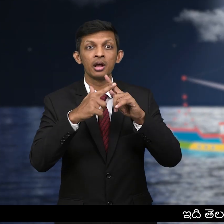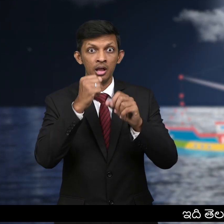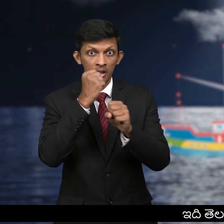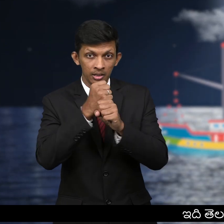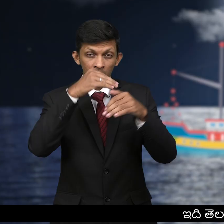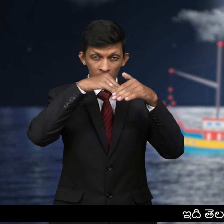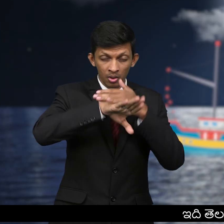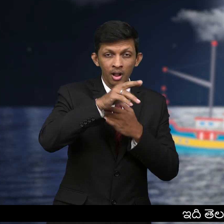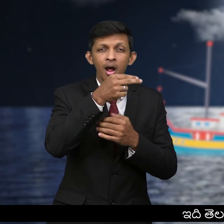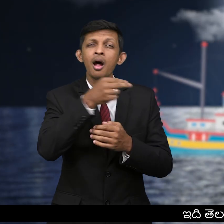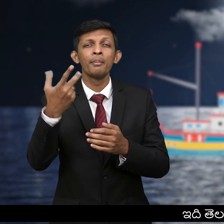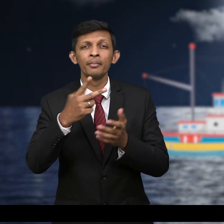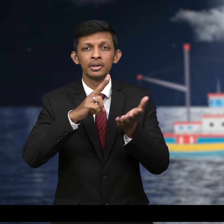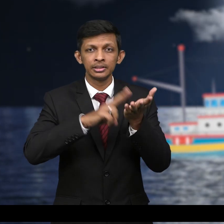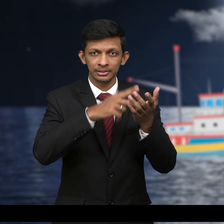నిర్మల్,